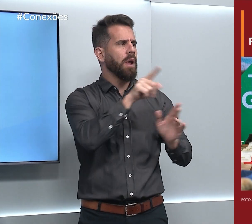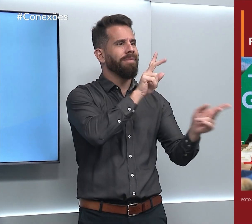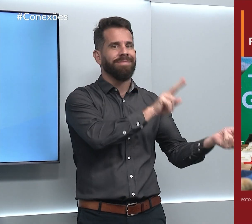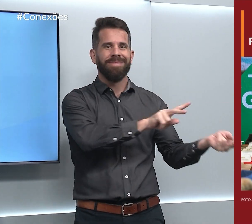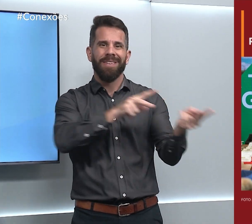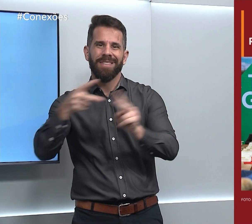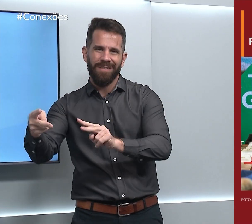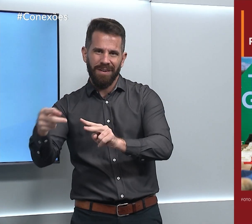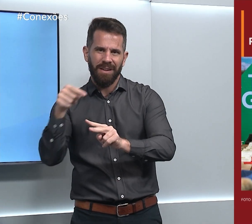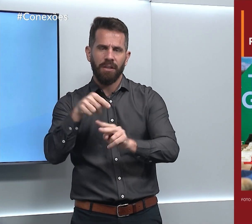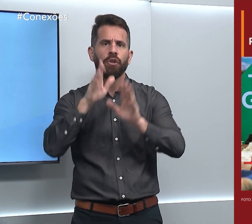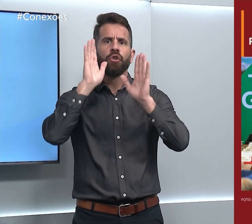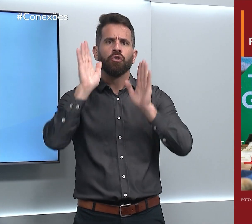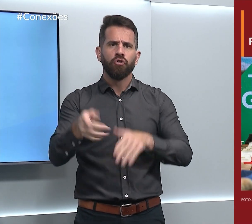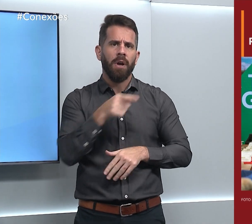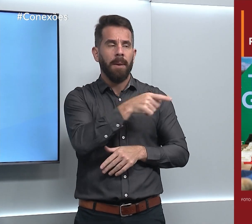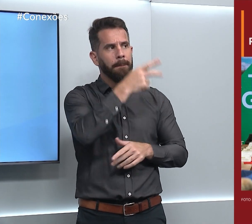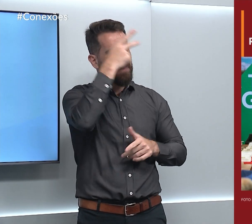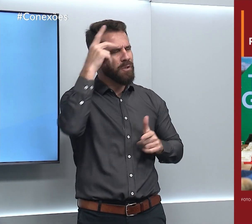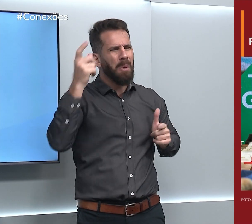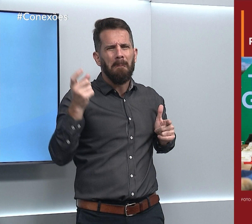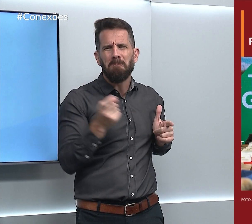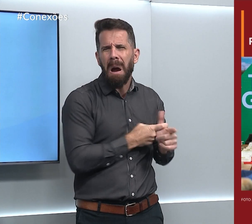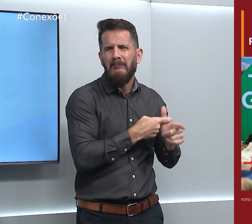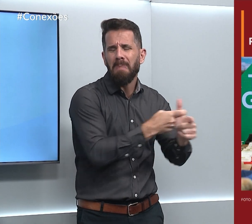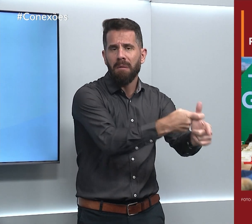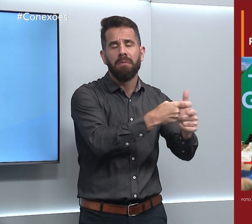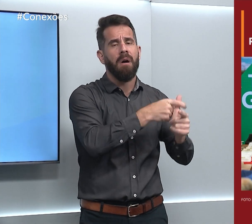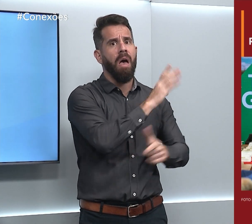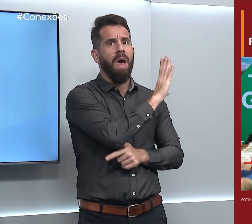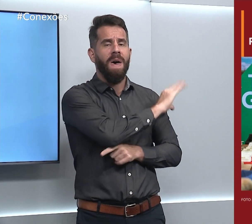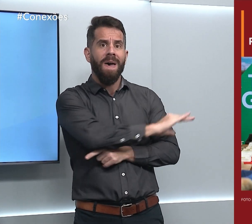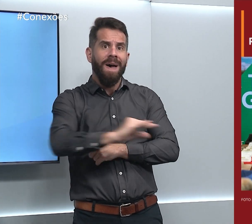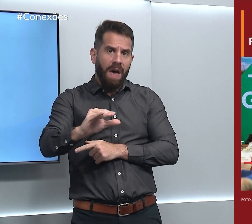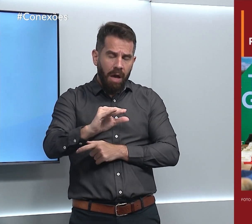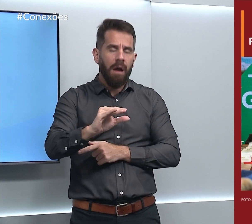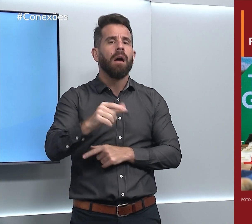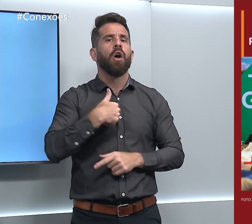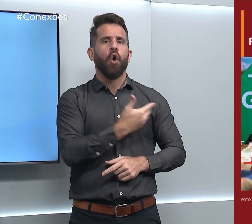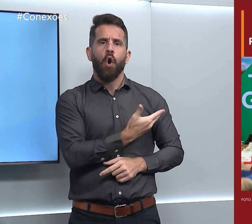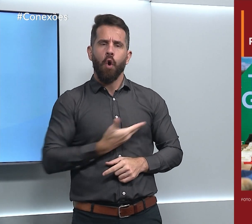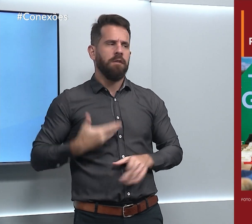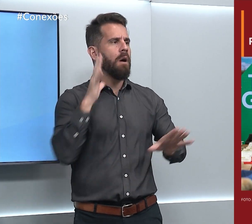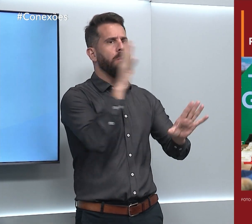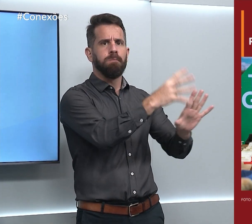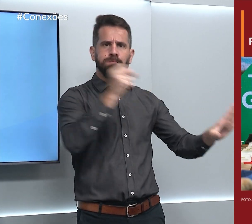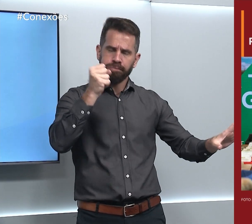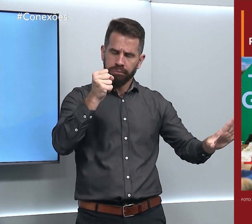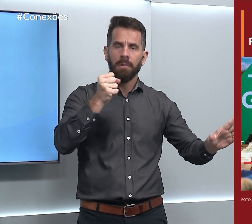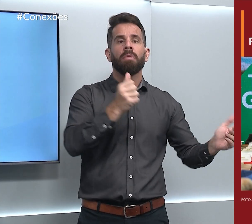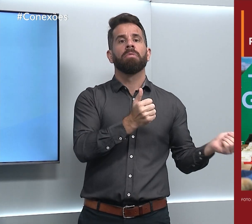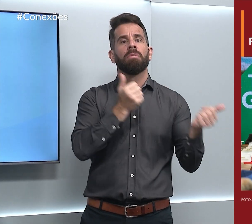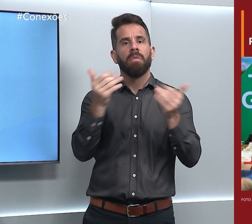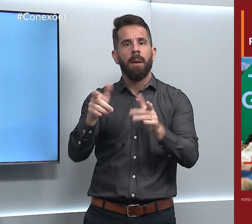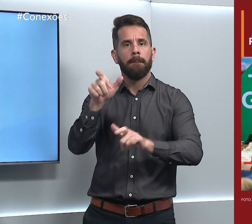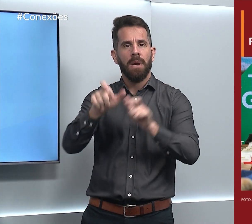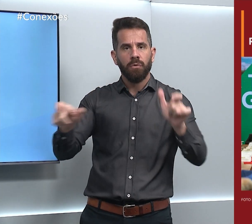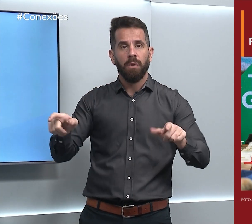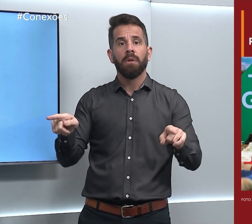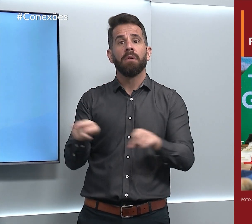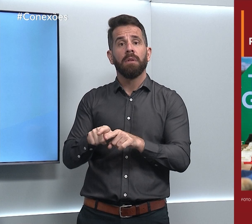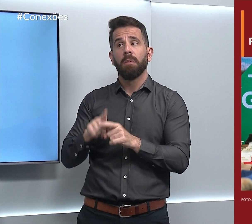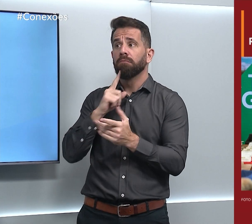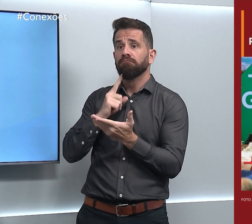terras oriundas de grandes devedores da União e a possibilidade de negociação com bancos, empresas públicas e